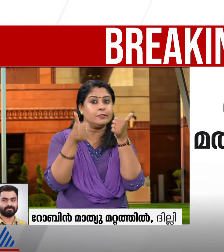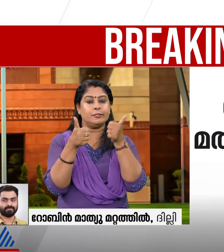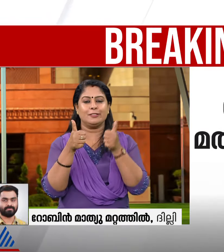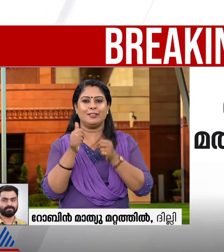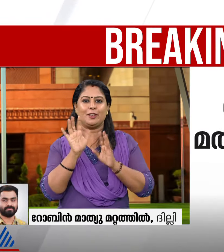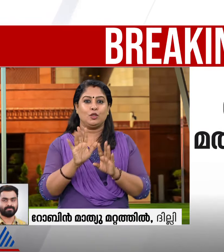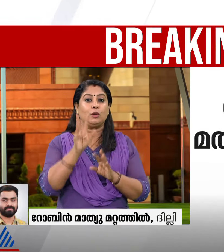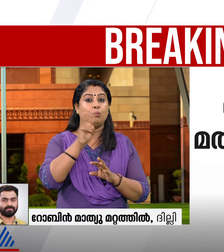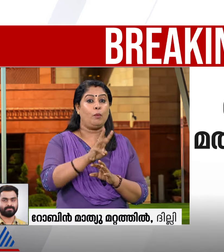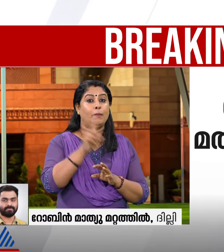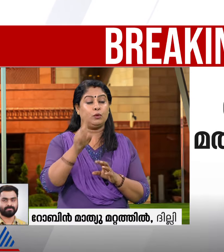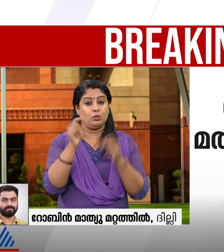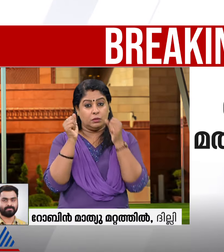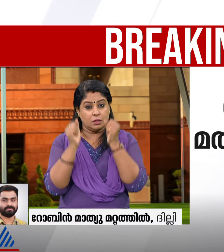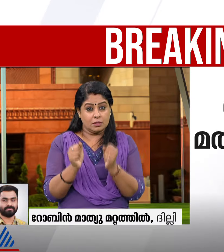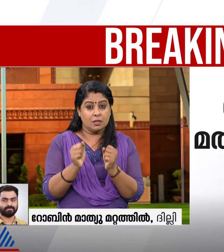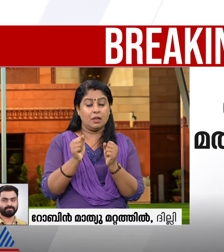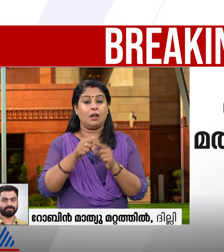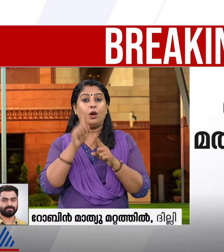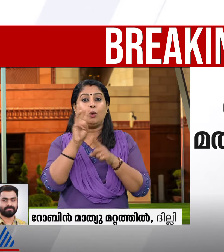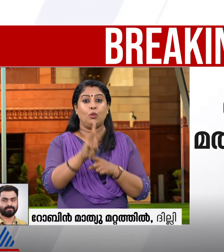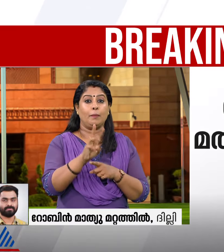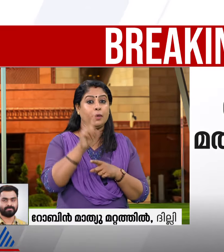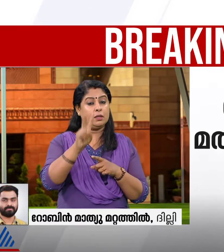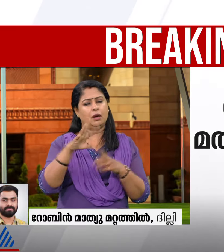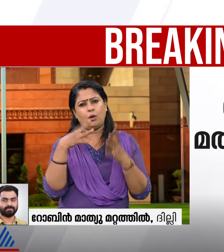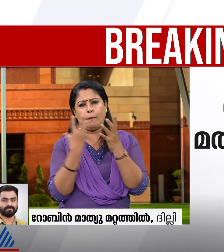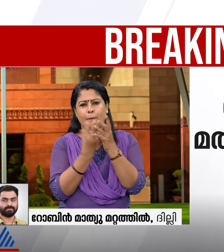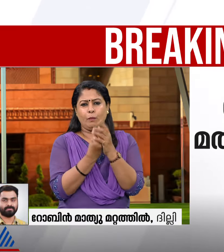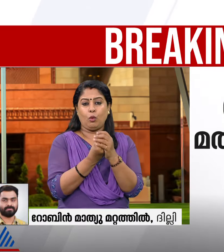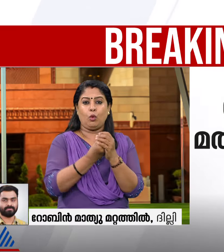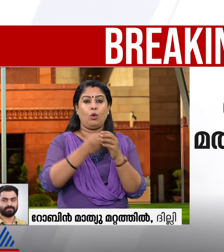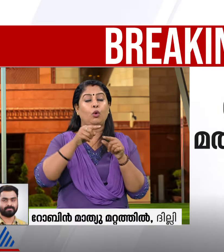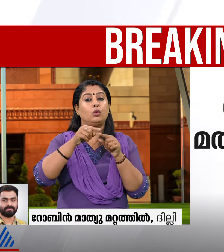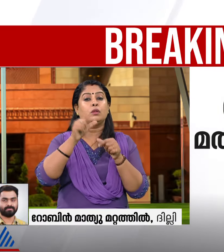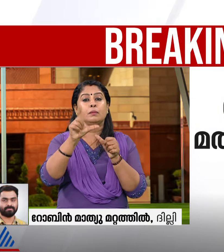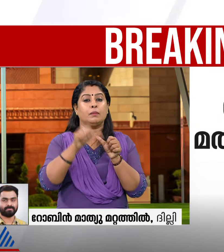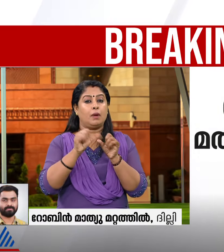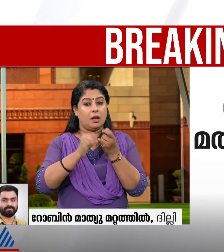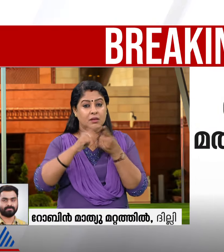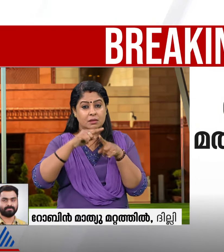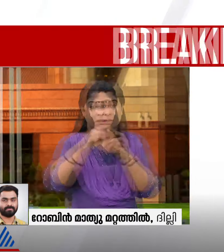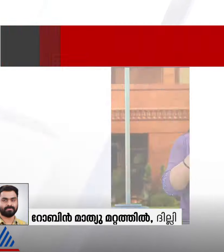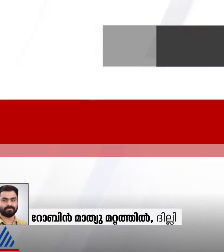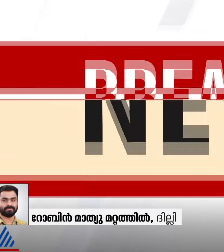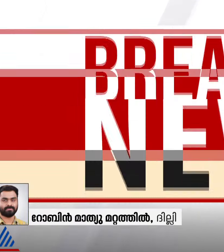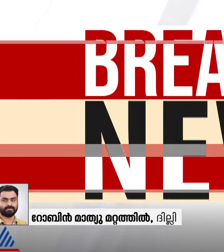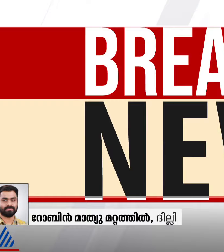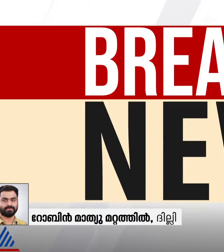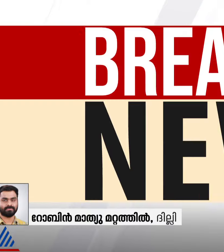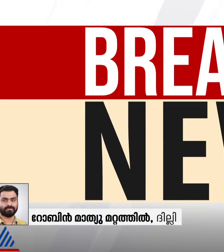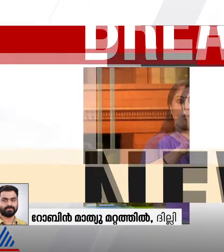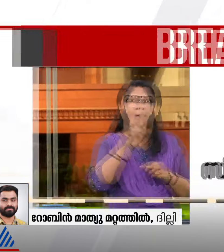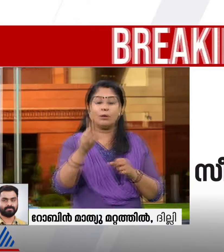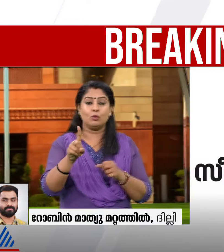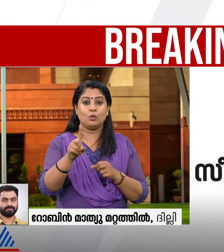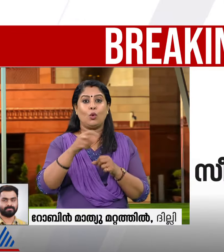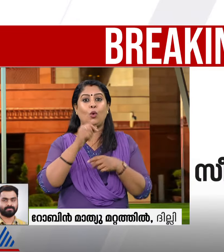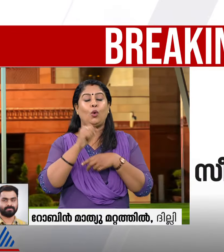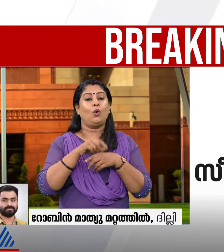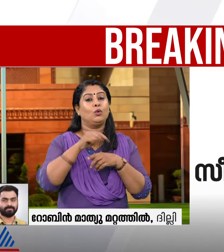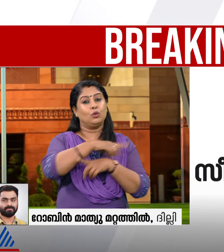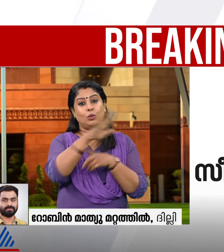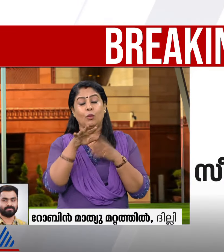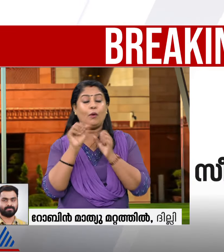31 സീറ്റുകളിൽ 32 അവിടെ ആകെ നിയമസഭ ഉള്ളത് എങ്കിൽ അതിൽ 31 സീറ്റുകളും പിടിച്ചെടുക്കാൻ കിസാൻ മോർച്ച എസ് കെ